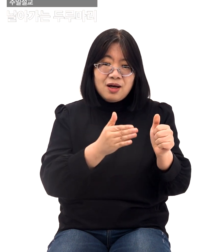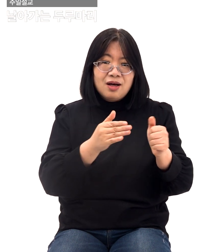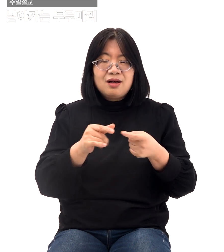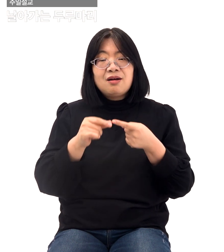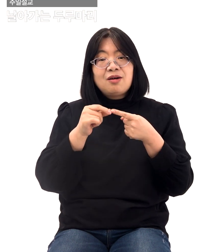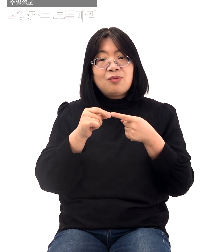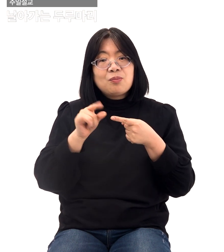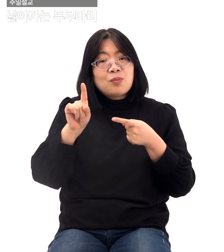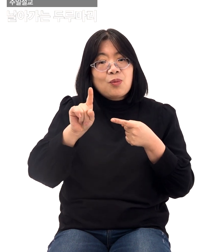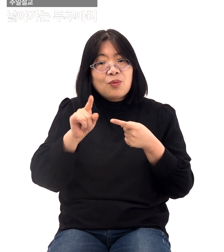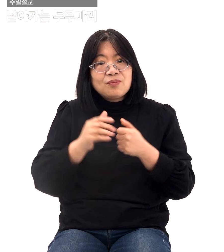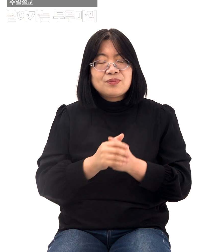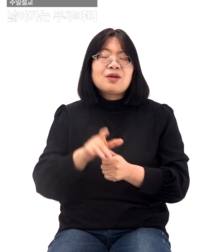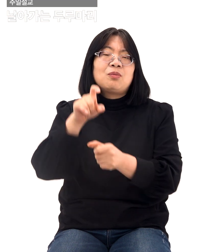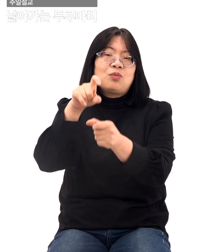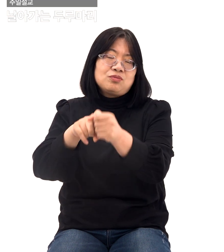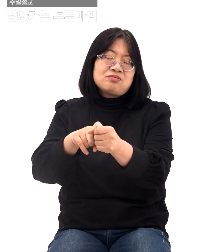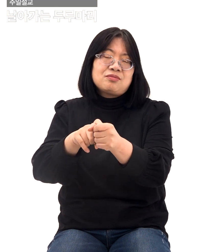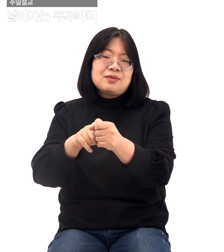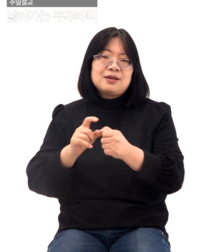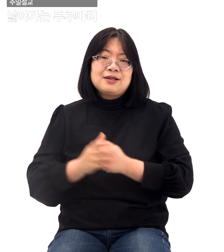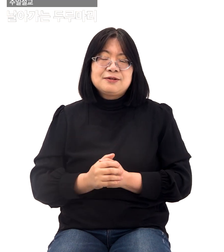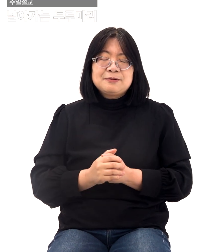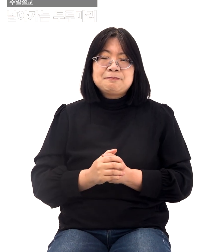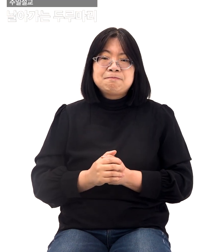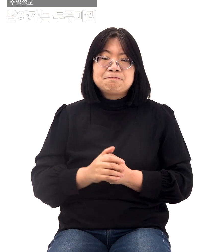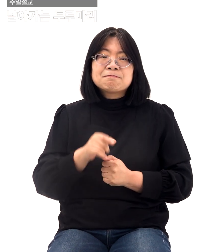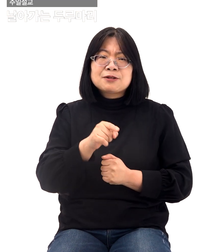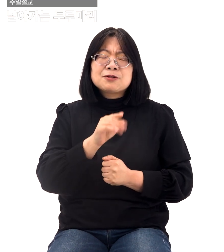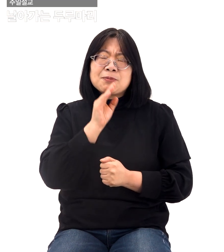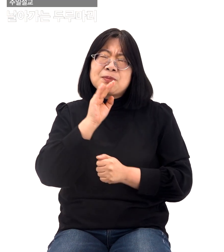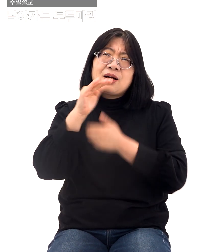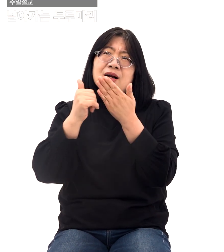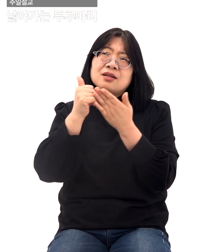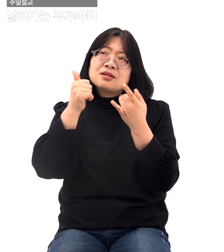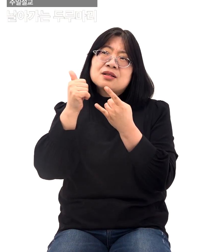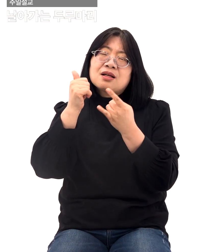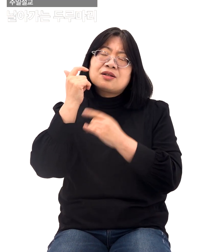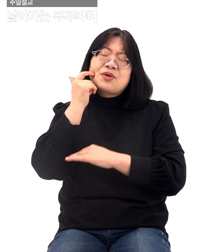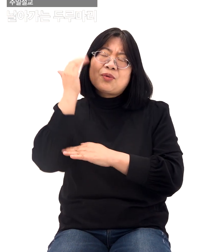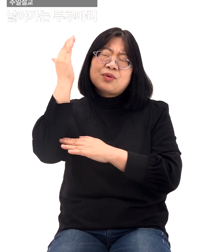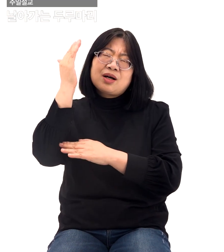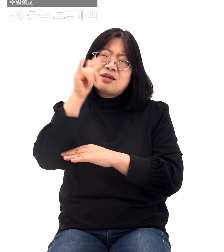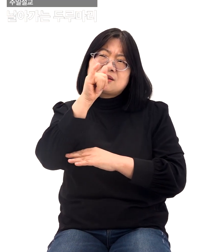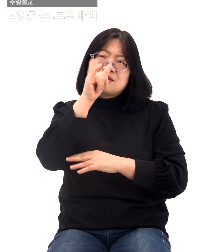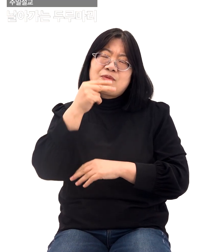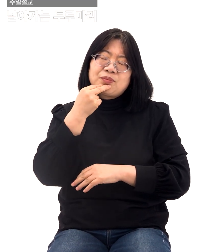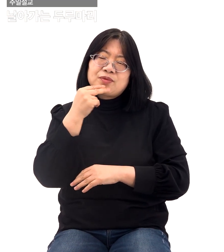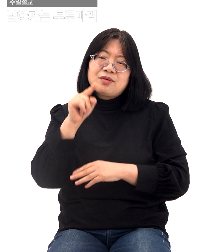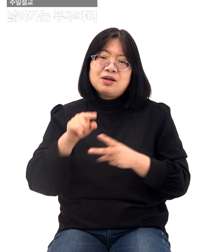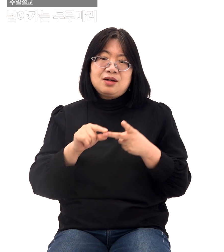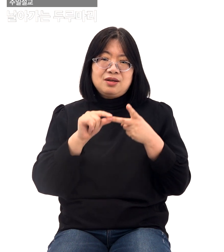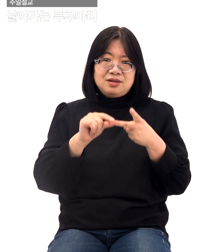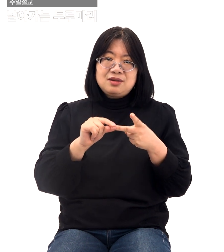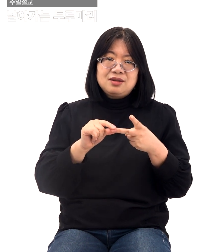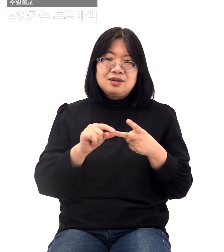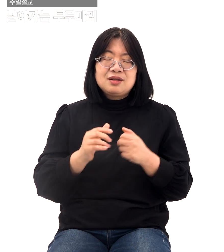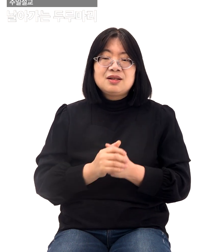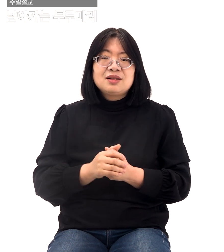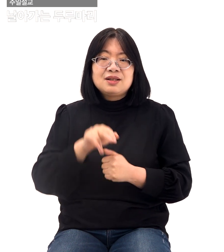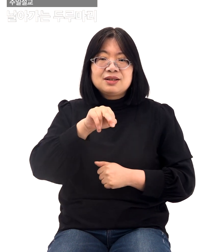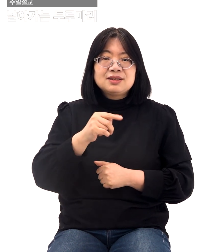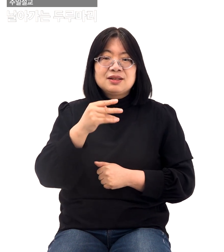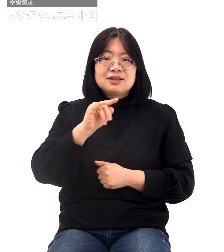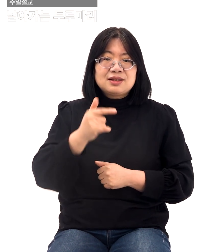골, 목적이죠. 이것이 하나님께 영광이 되는가. 두 번째가